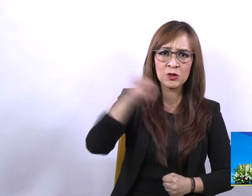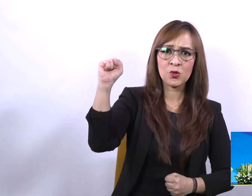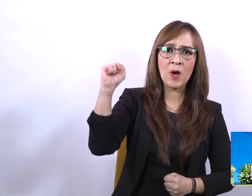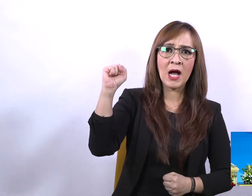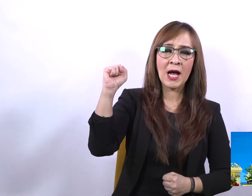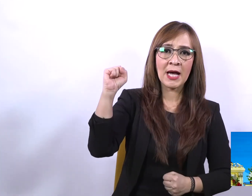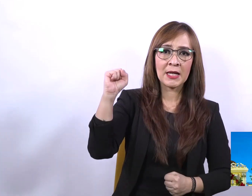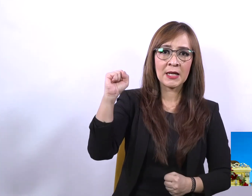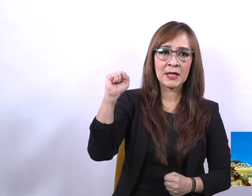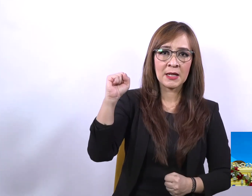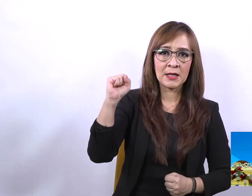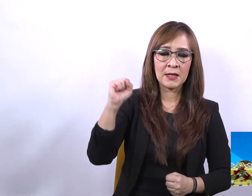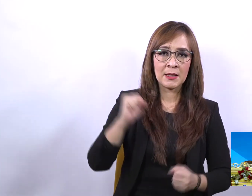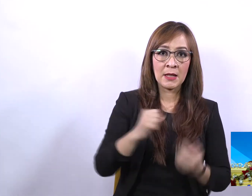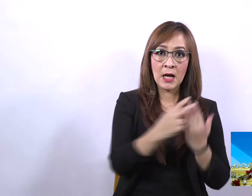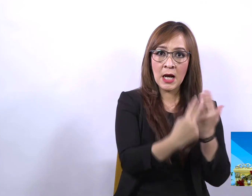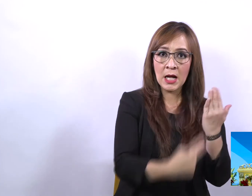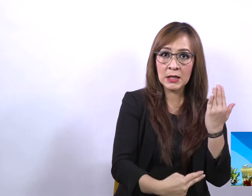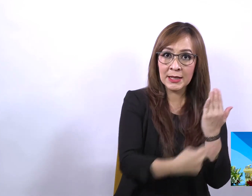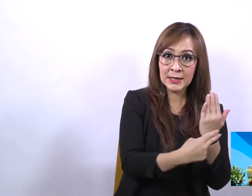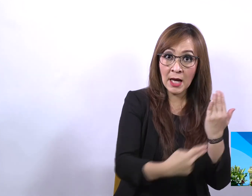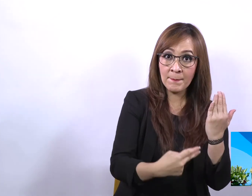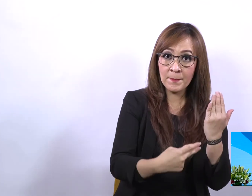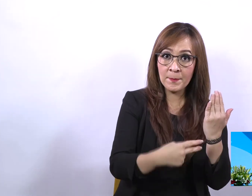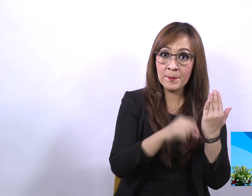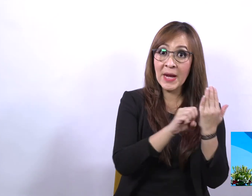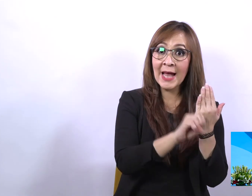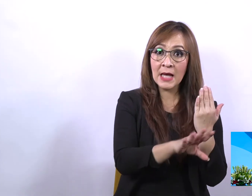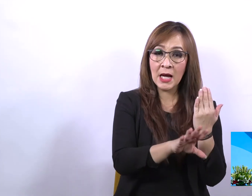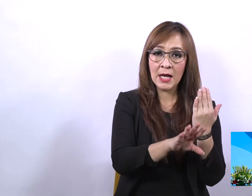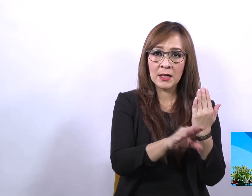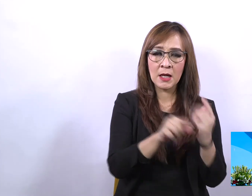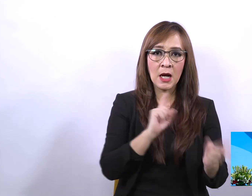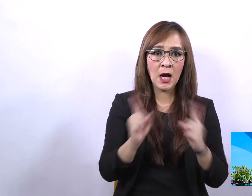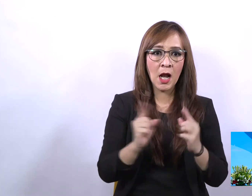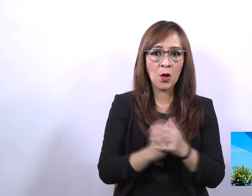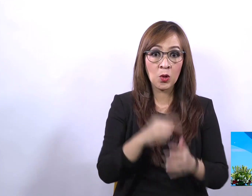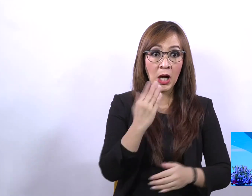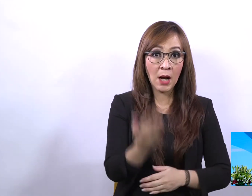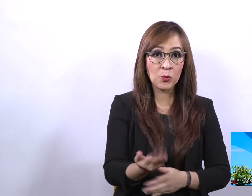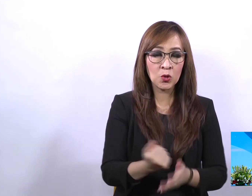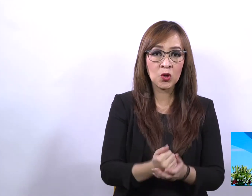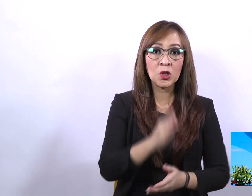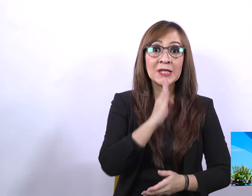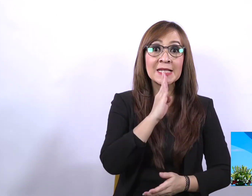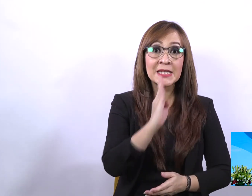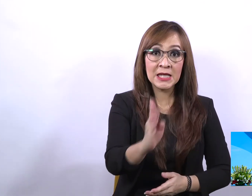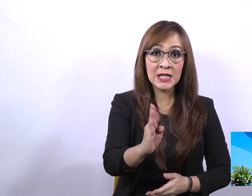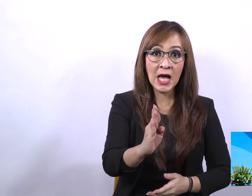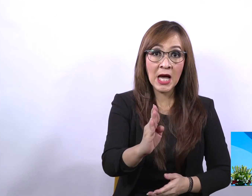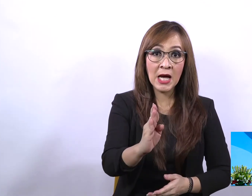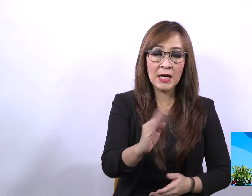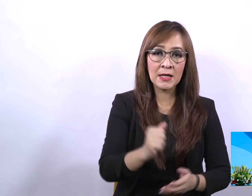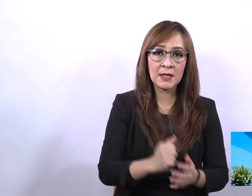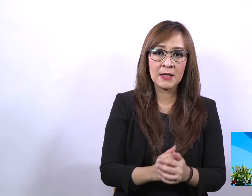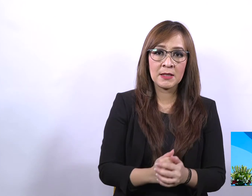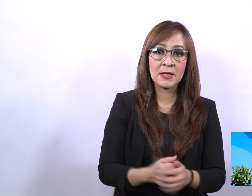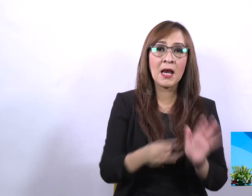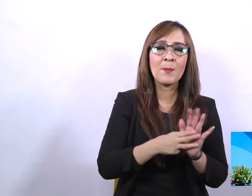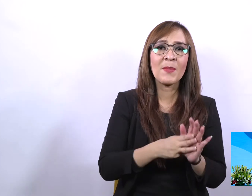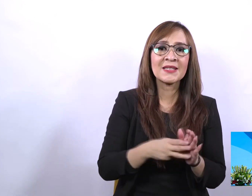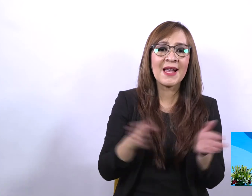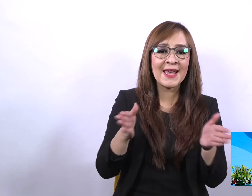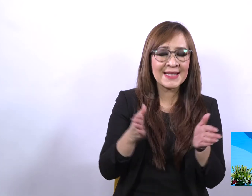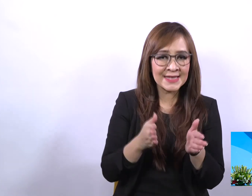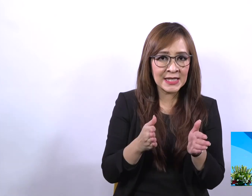perjuangkan dan untuk itu Alkitab bilang Hai kalau kamu setia dalam perkara kecil Tuhan berkati kamu dan berkarya lebih